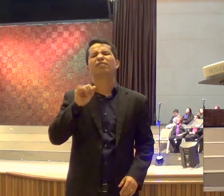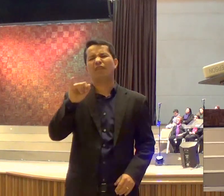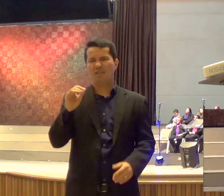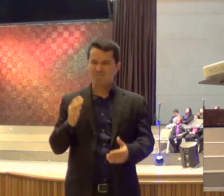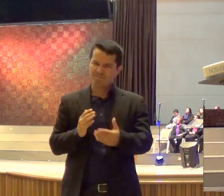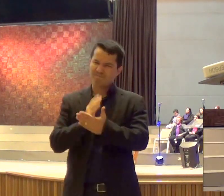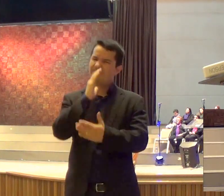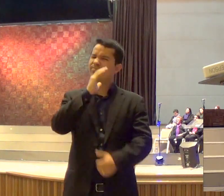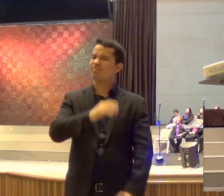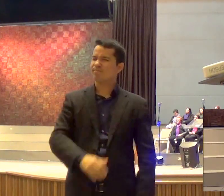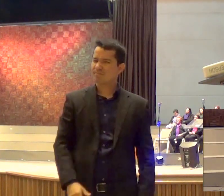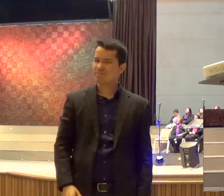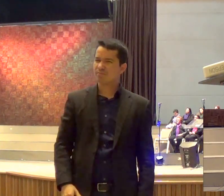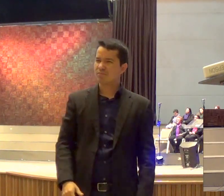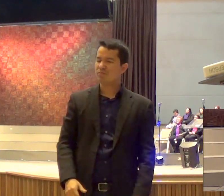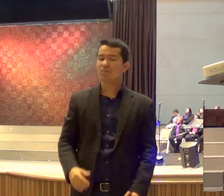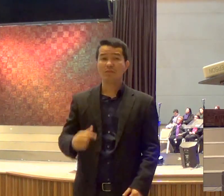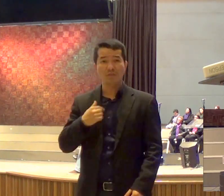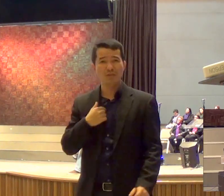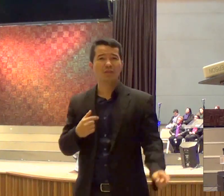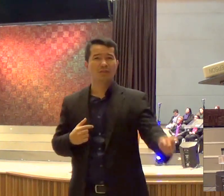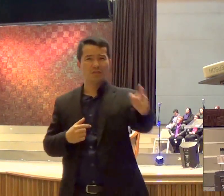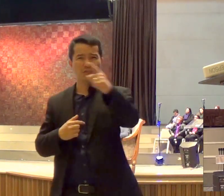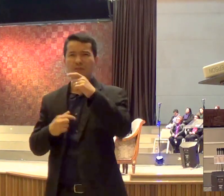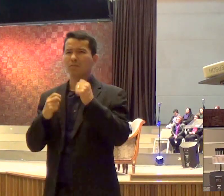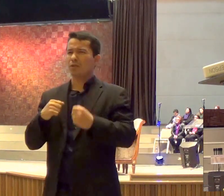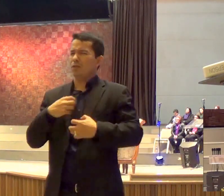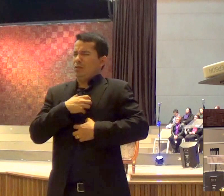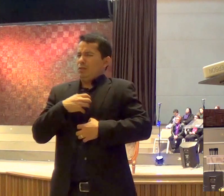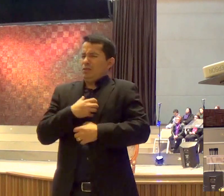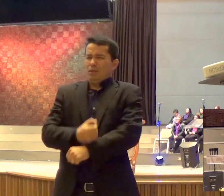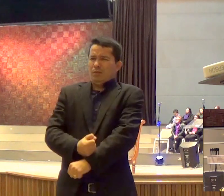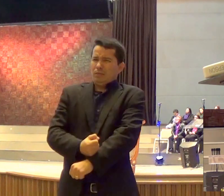mais fascinante experiência que o ser humano pode ter